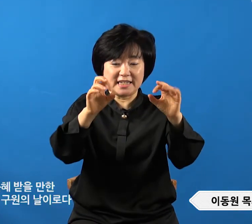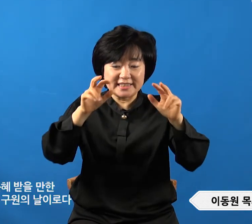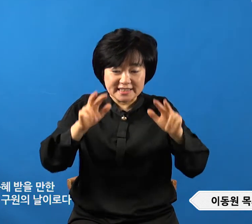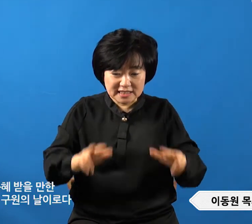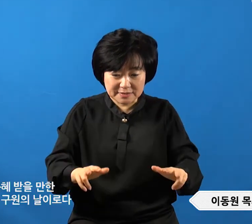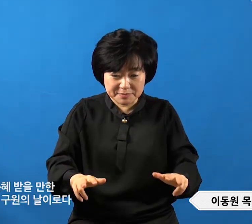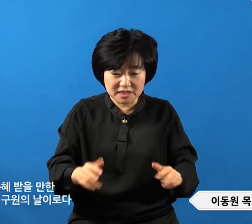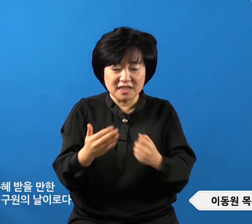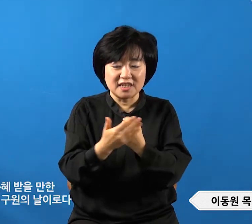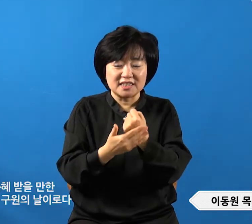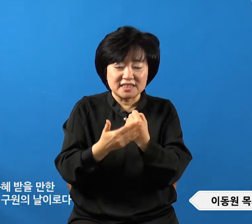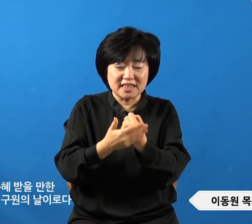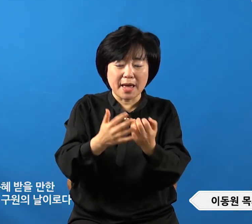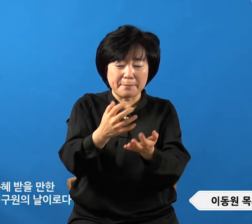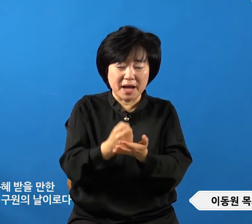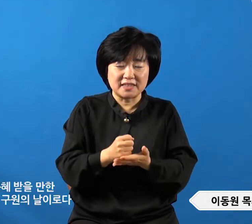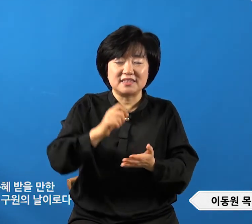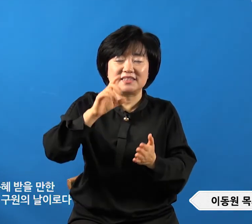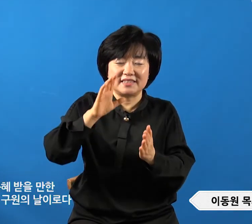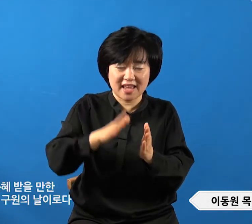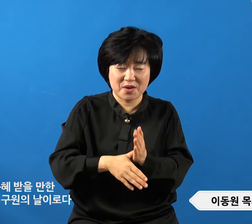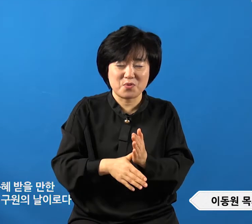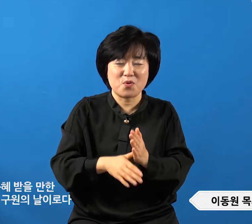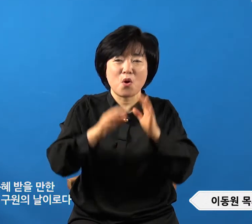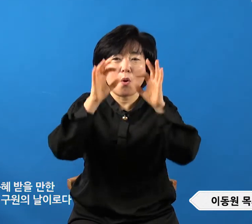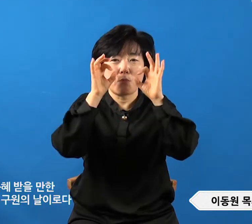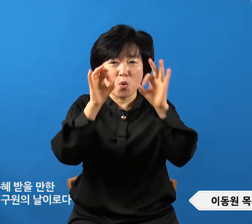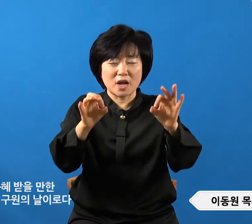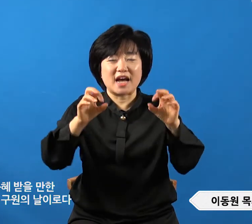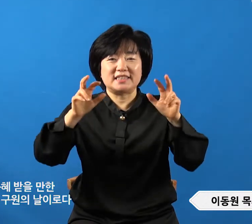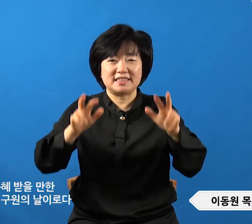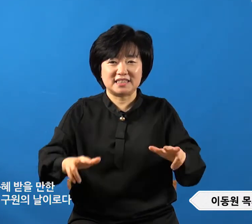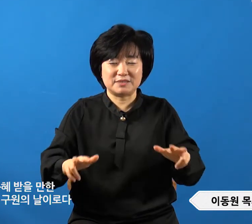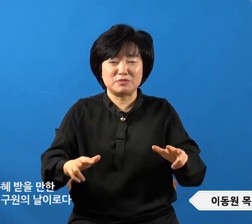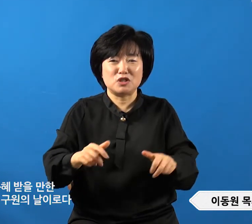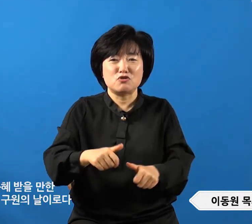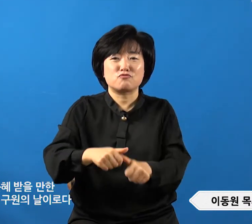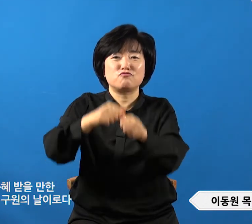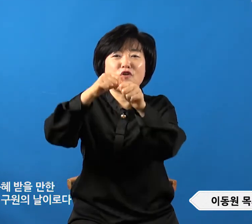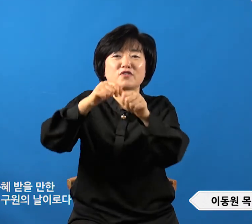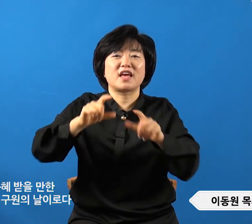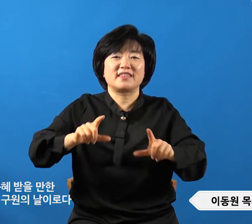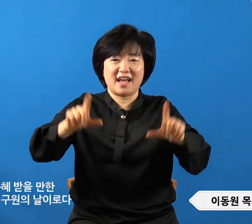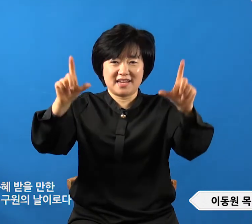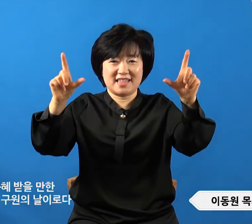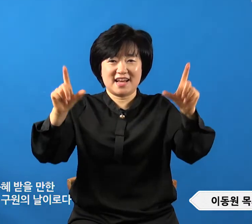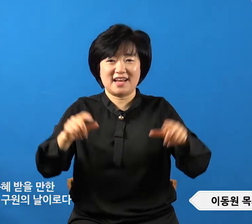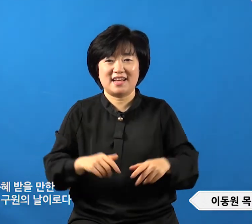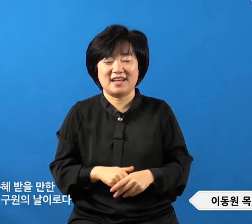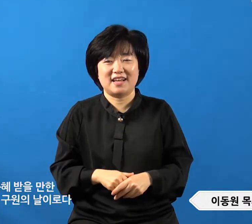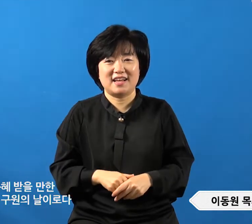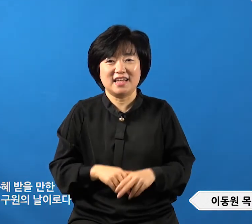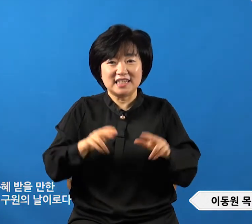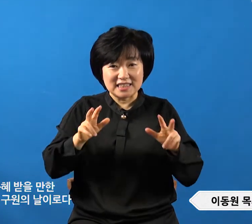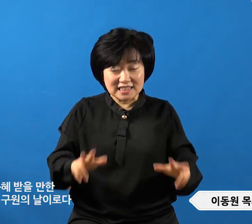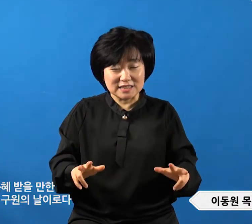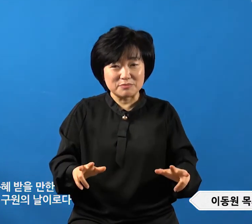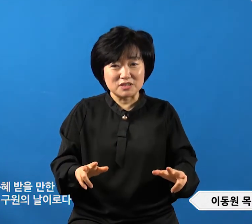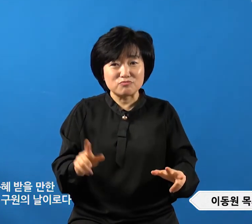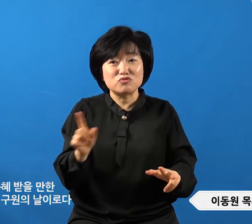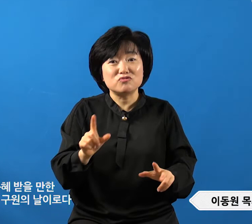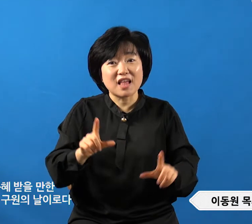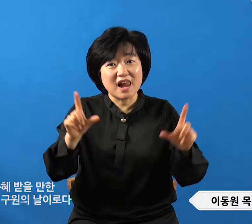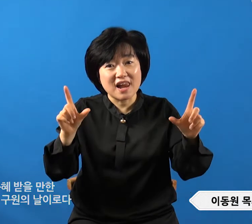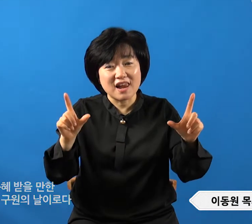보라, 지금은 은혜 받을 만한 때요. 보라, 지금은 구원의 날이로다. 아멘. 지금은 무슨